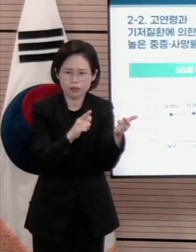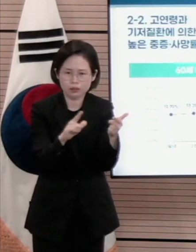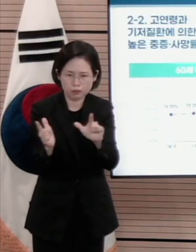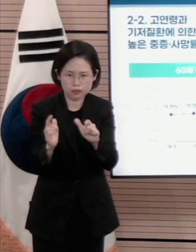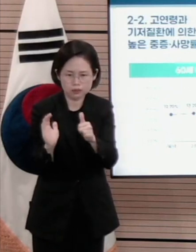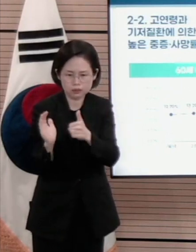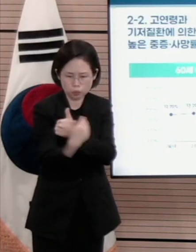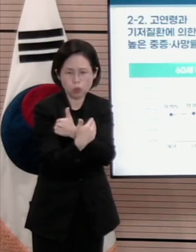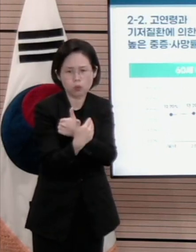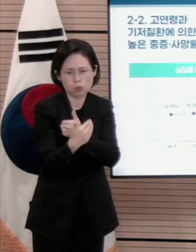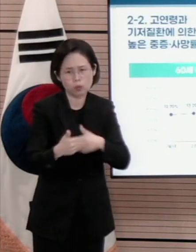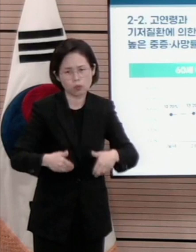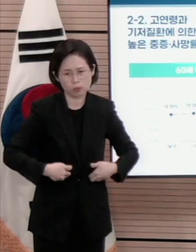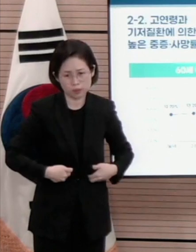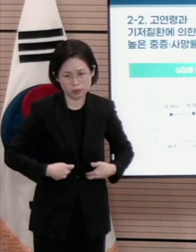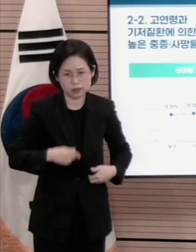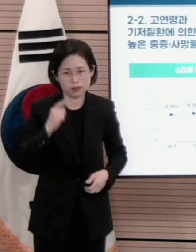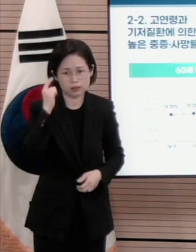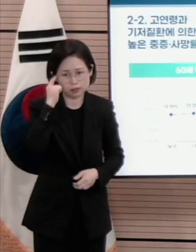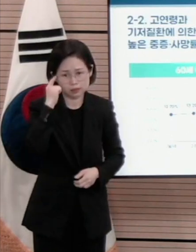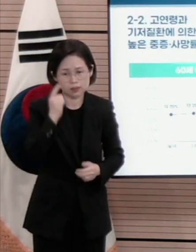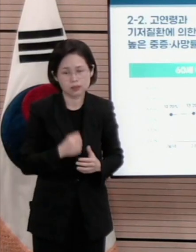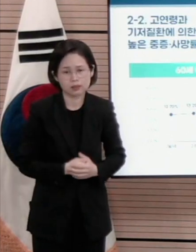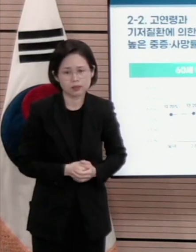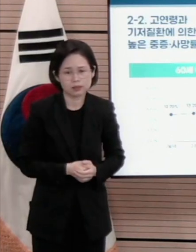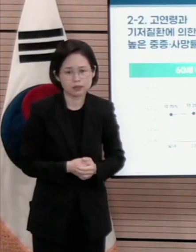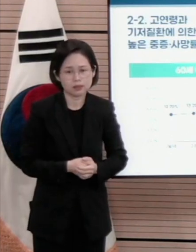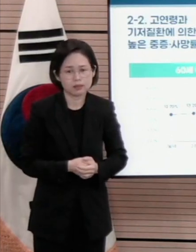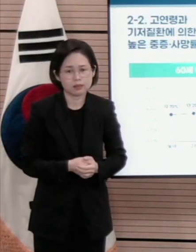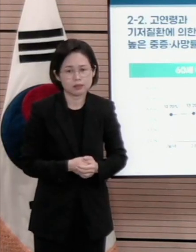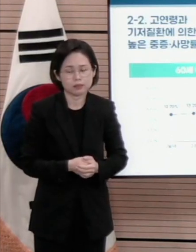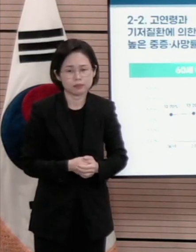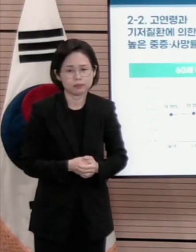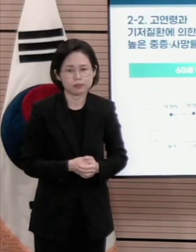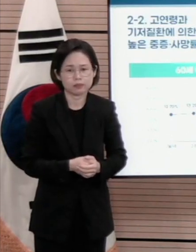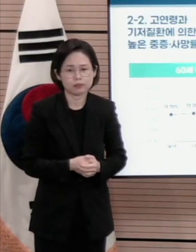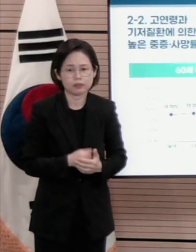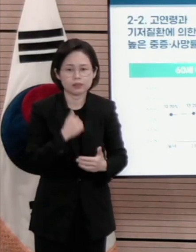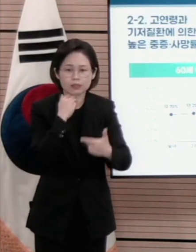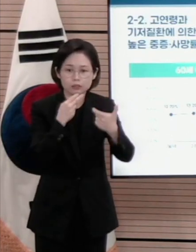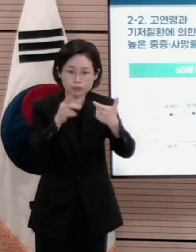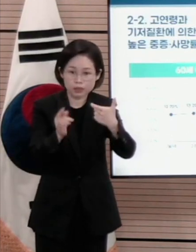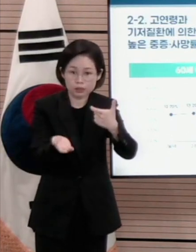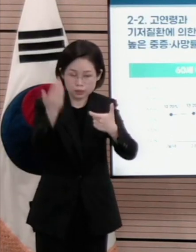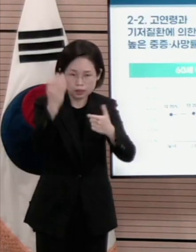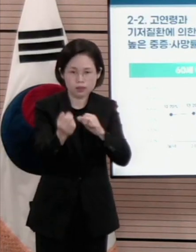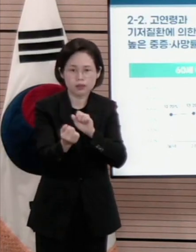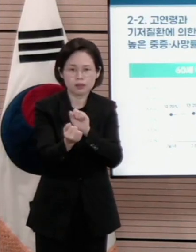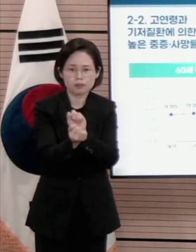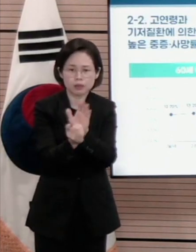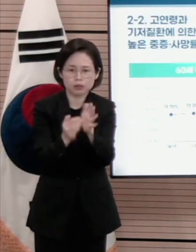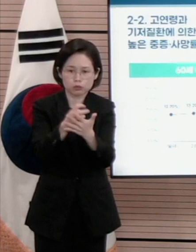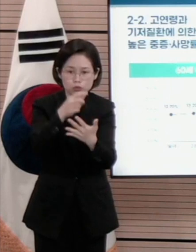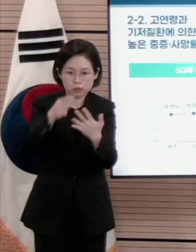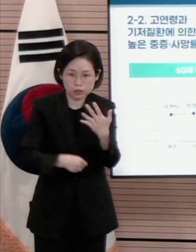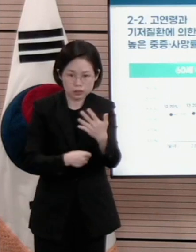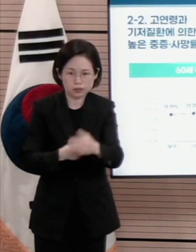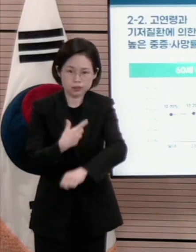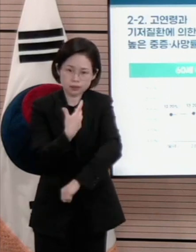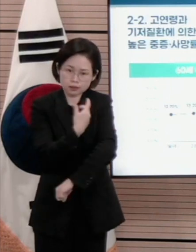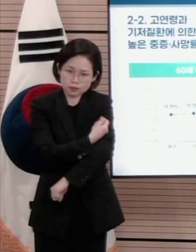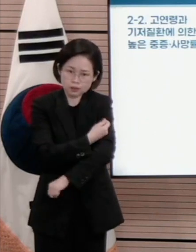더욱더 필요하다라고 말씀드릴 수 있겠고 방역 수칙이나 아니면 예방 접종에 적극적으로 참여하는